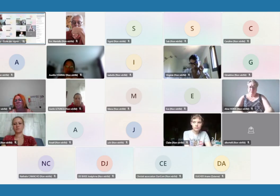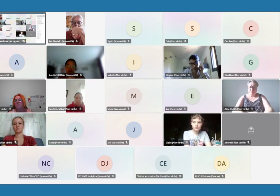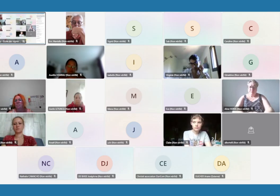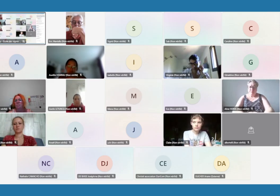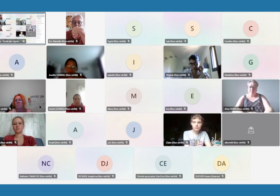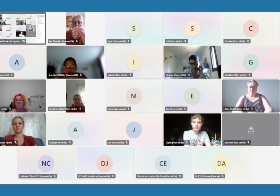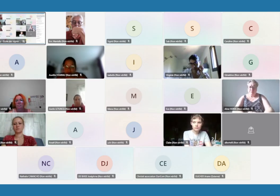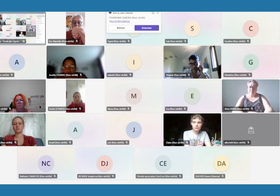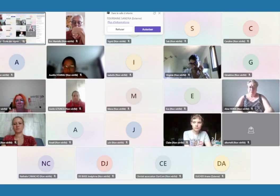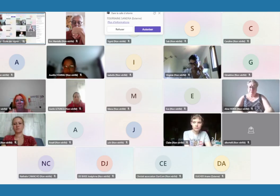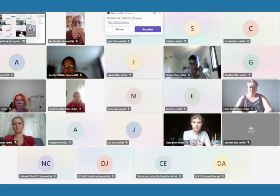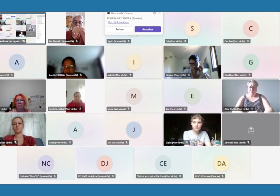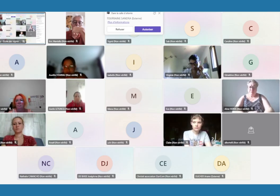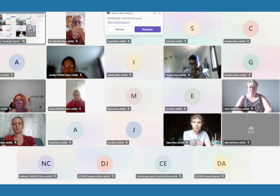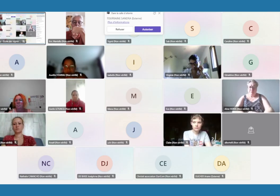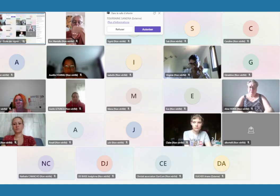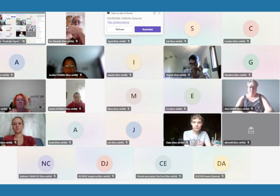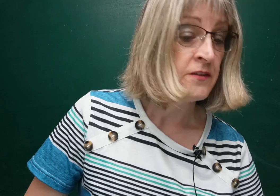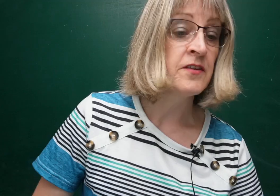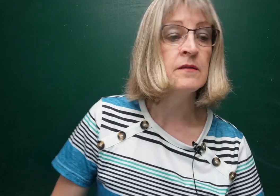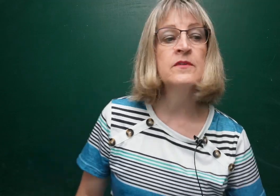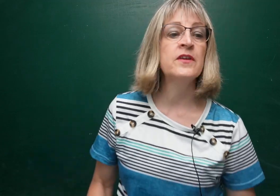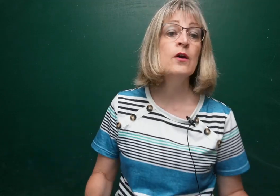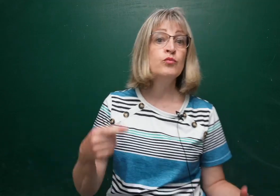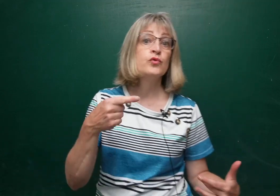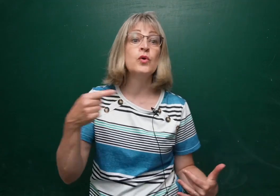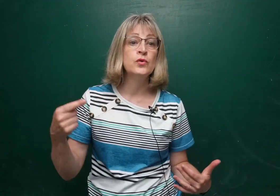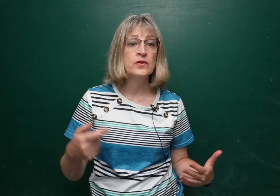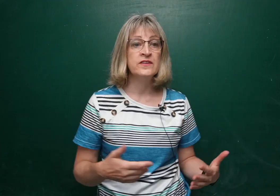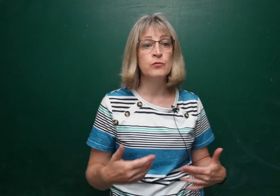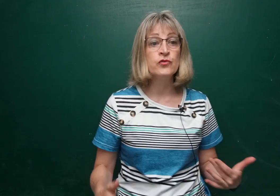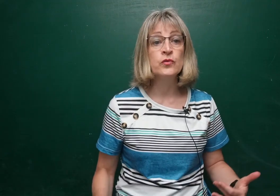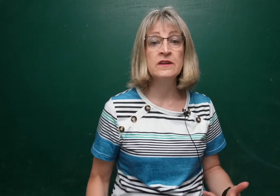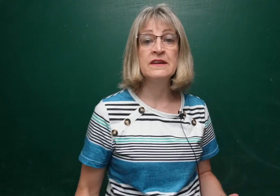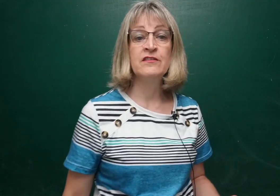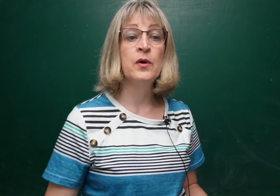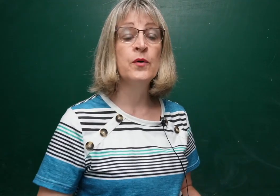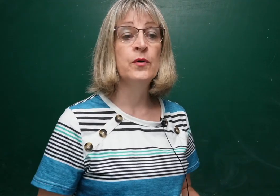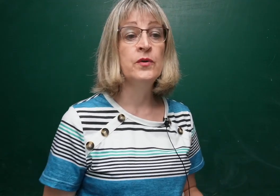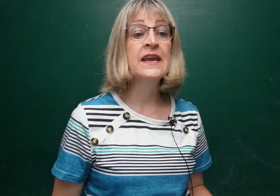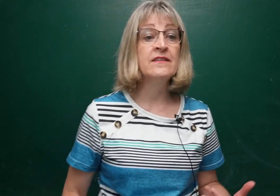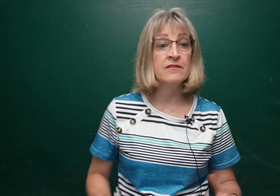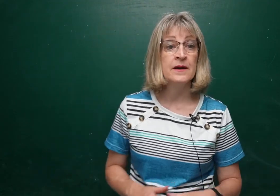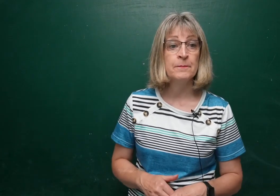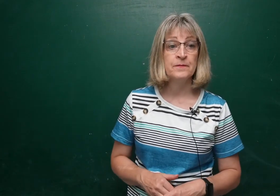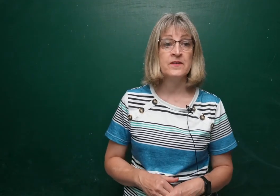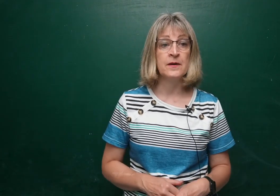difficile, fatigué. Voilà, donc c'est ça. C'était plutôt dans des émotions effectivement négatives, hein. C'est ça, tout